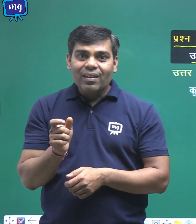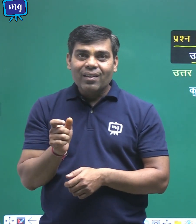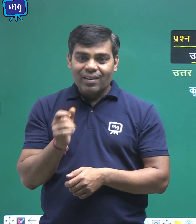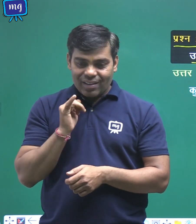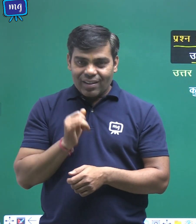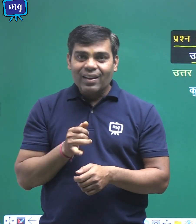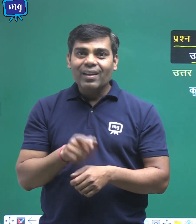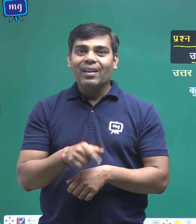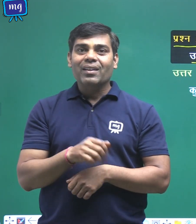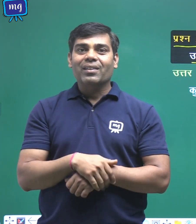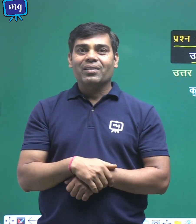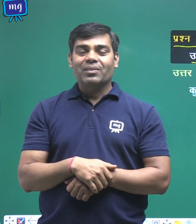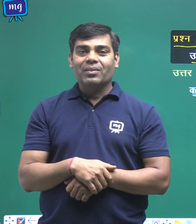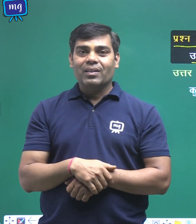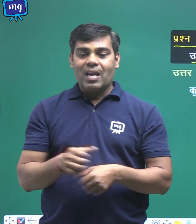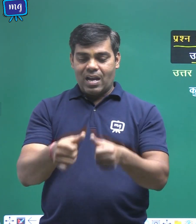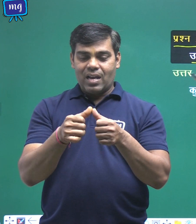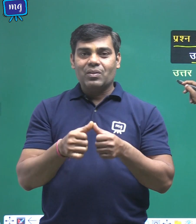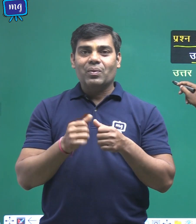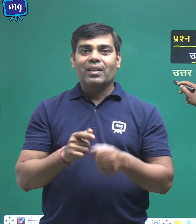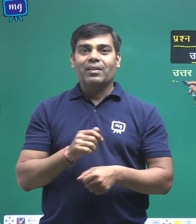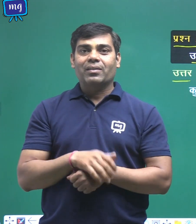रहे हैं? उत्तर है